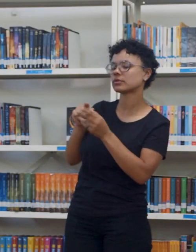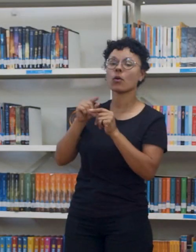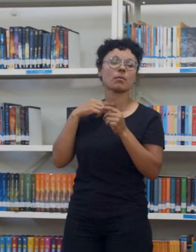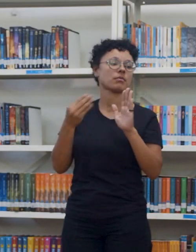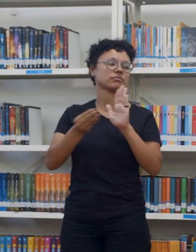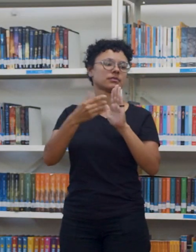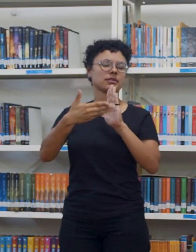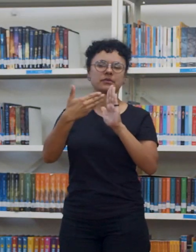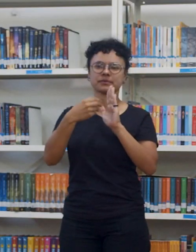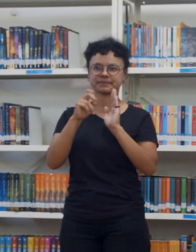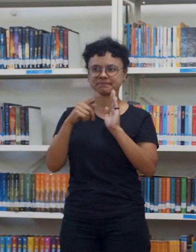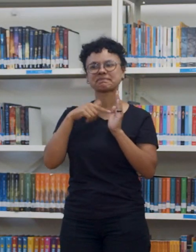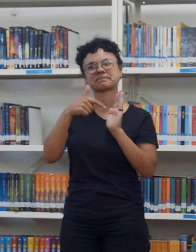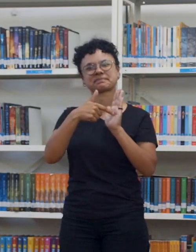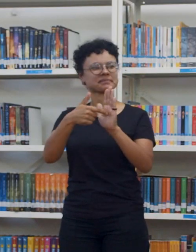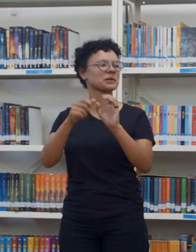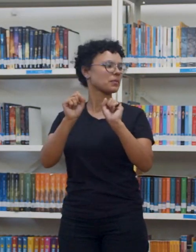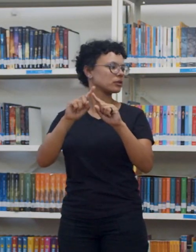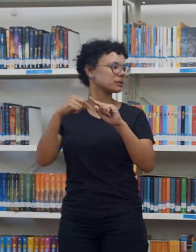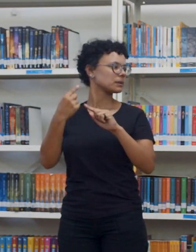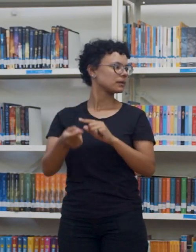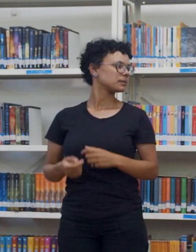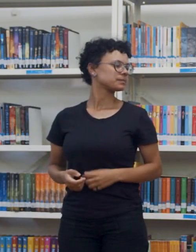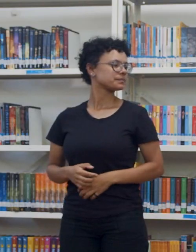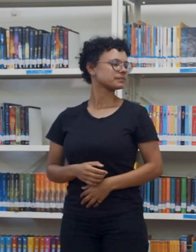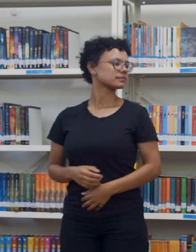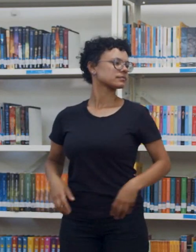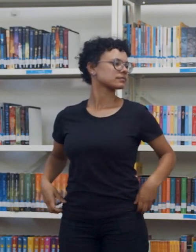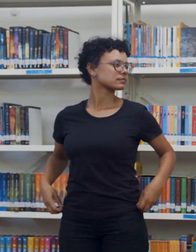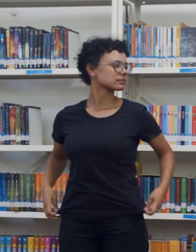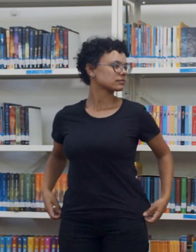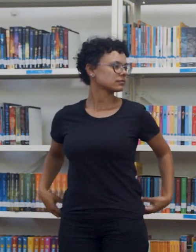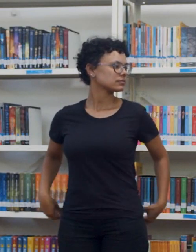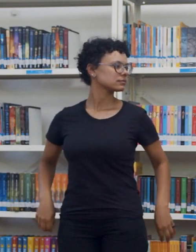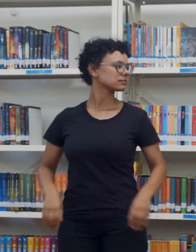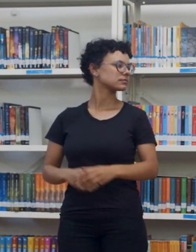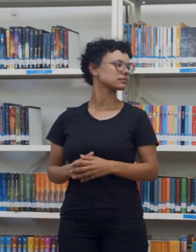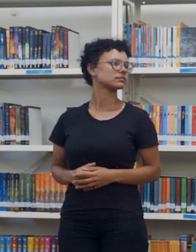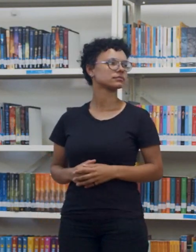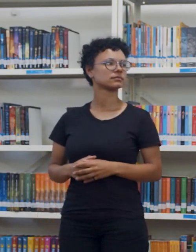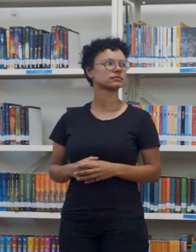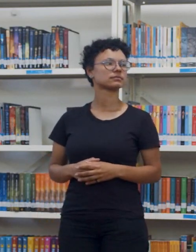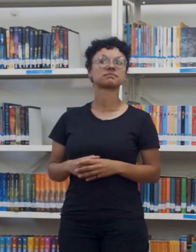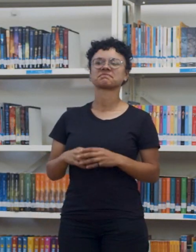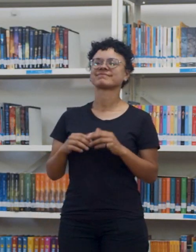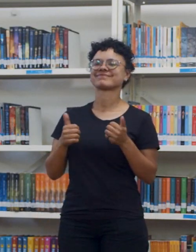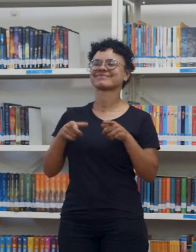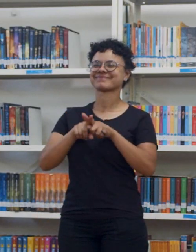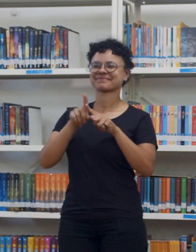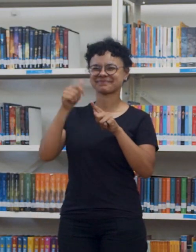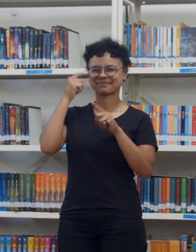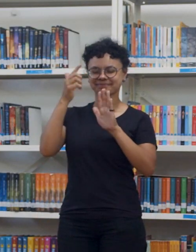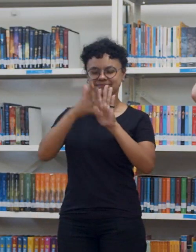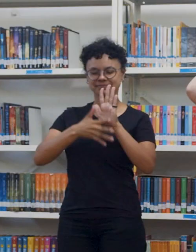aqui. Tá? Então isso daqui depois a gente vai entregar para vocês. E voltando ao